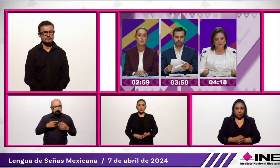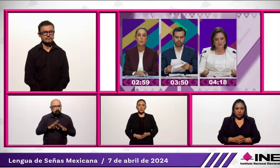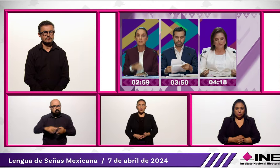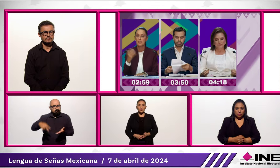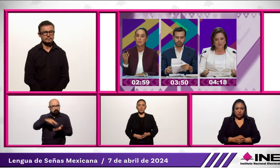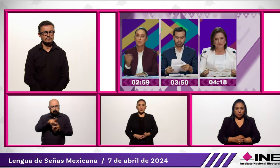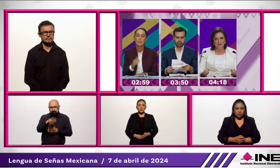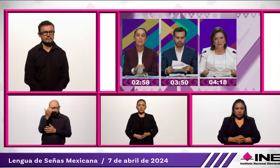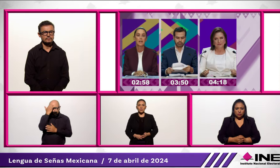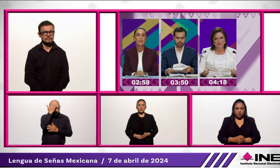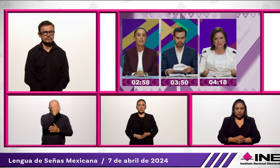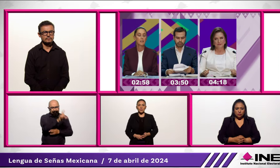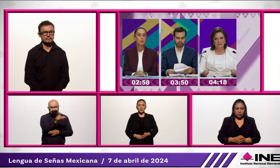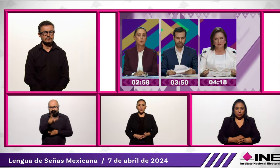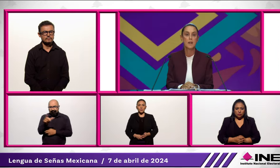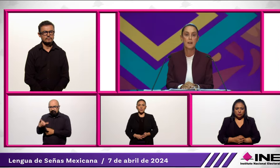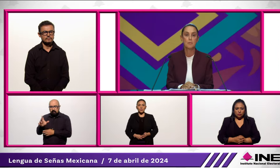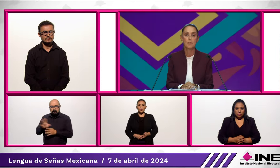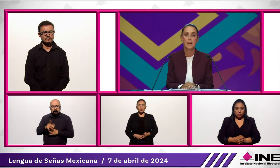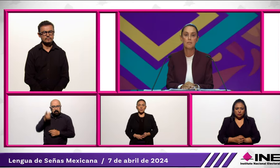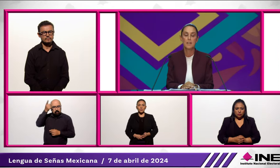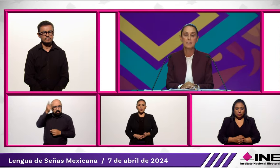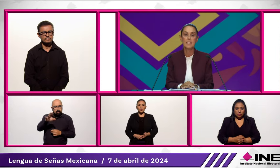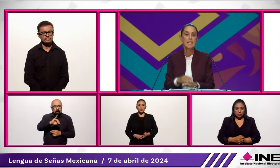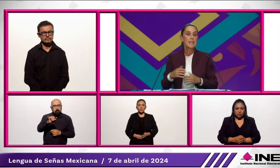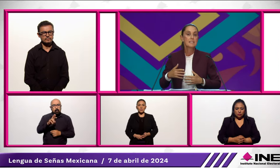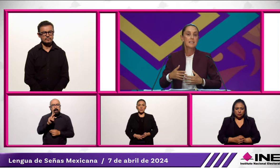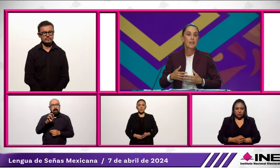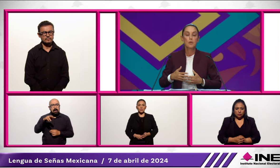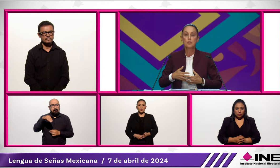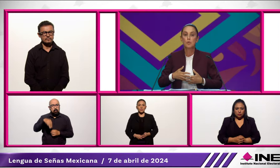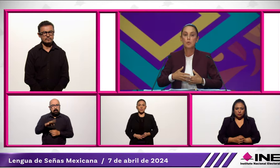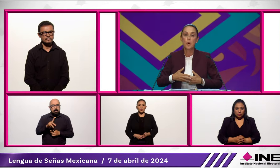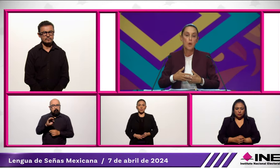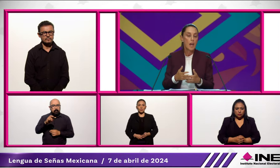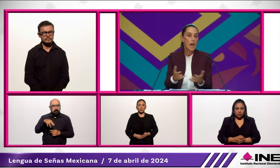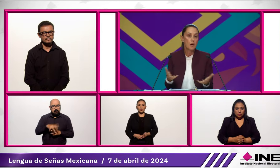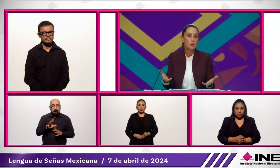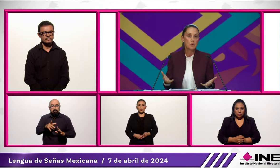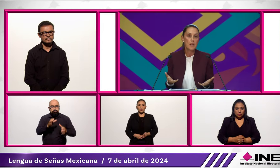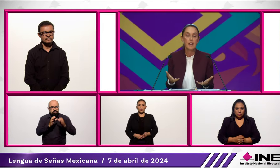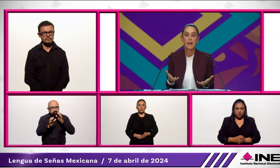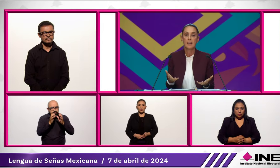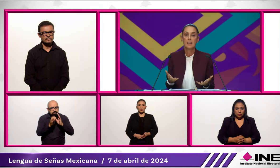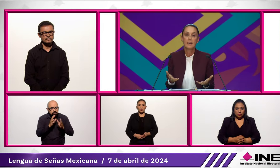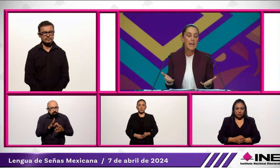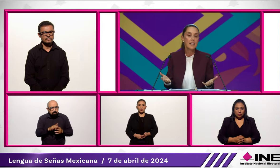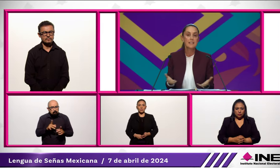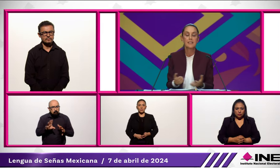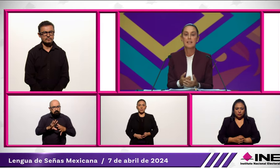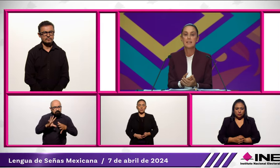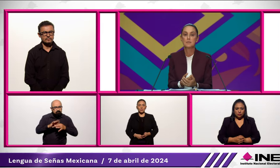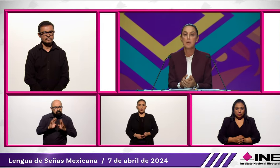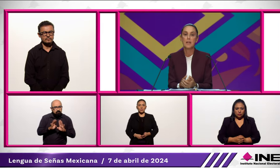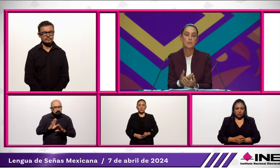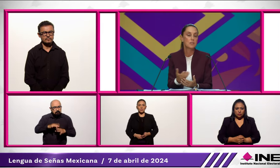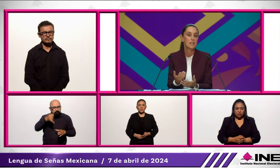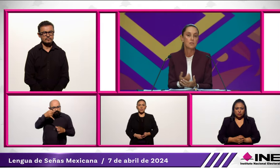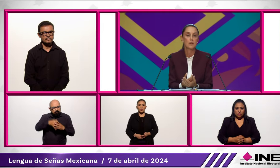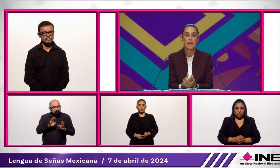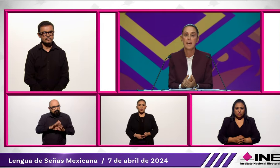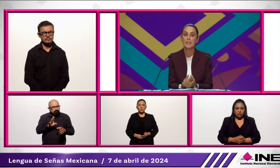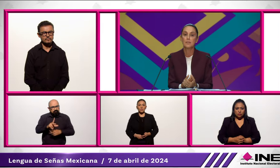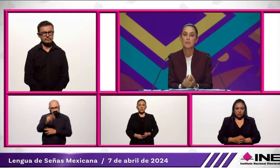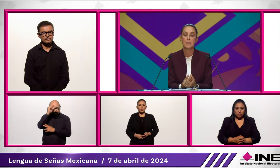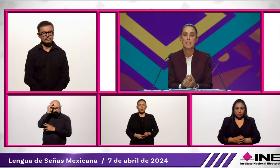ustedes conocen, las coordina el doctor Juan Ramón de la Fuente. Se consultó a una gran cantidad de expertos